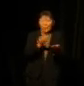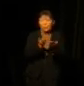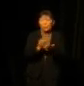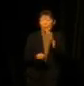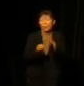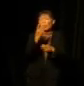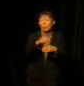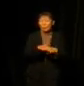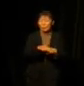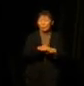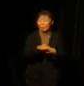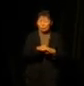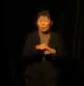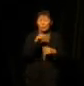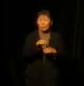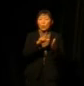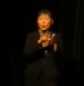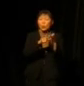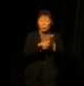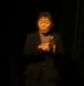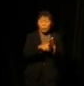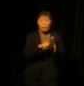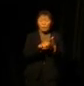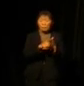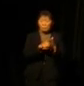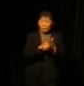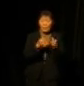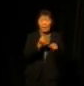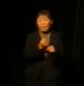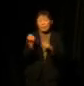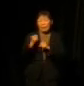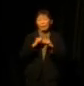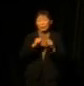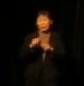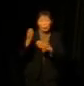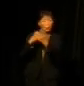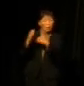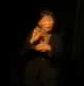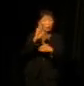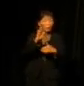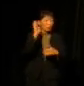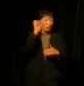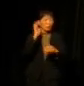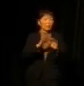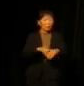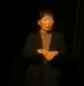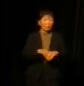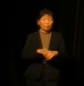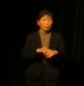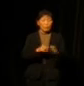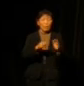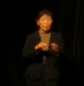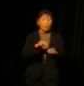がね、山地地震の時よりもね、あの、余震の方が被害があったっていう、あの、話もあります。それで、あの、桜平山って